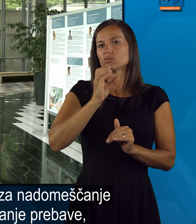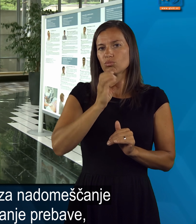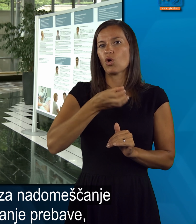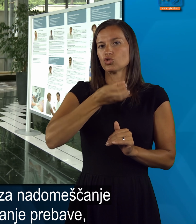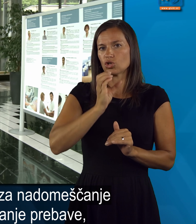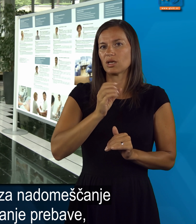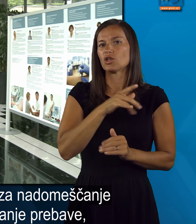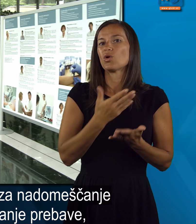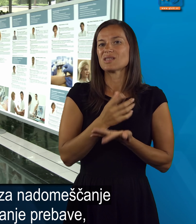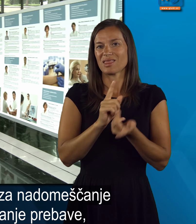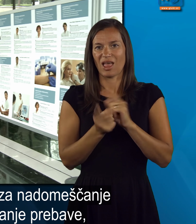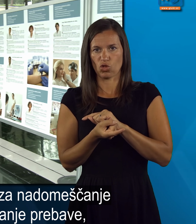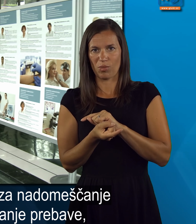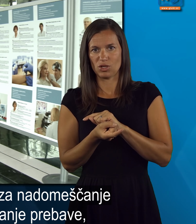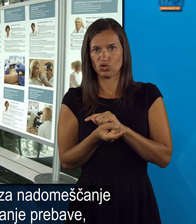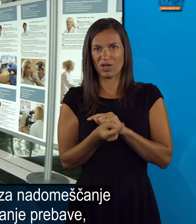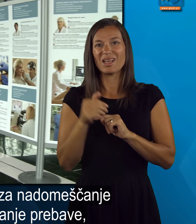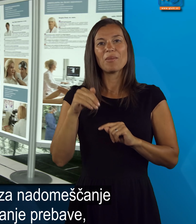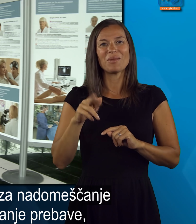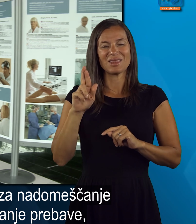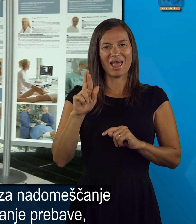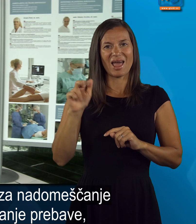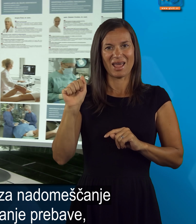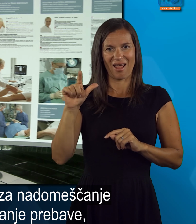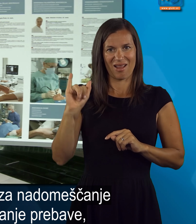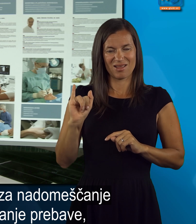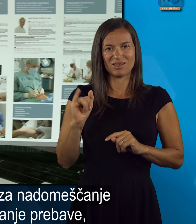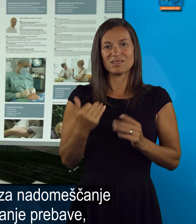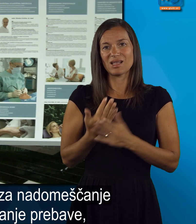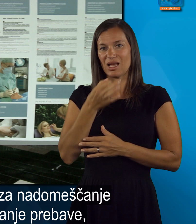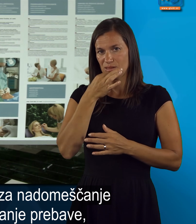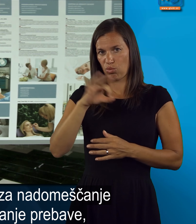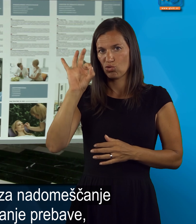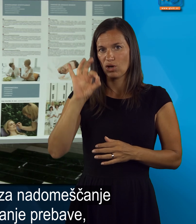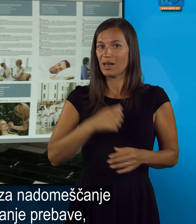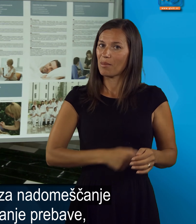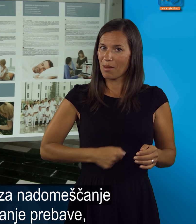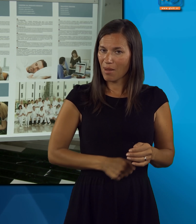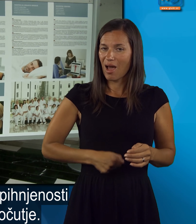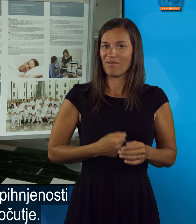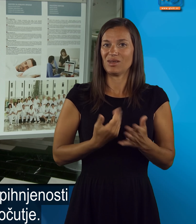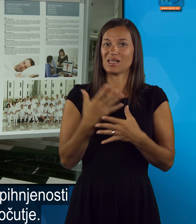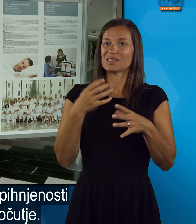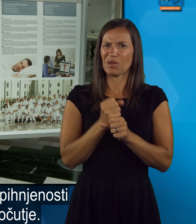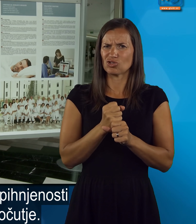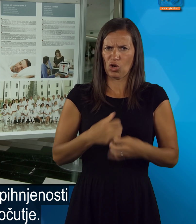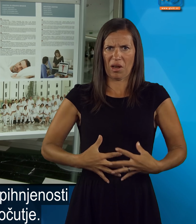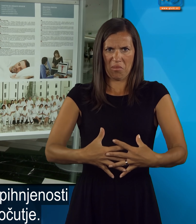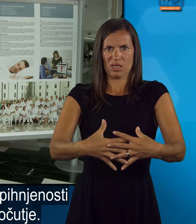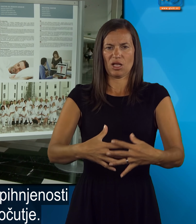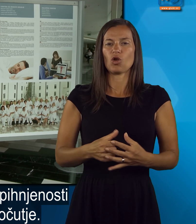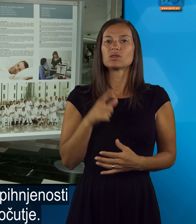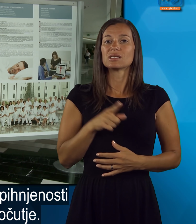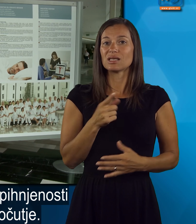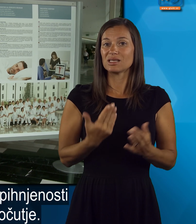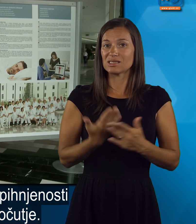rekla, za nadomeščanje mineralov, za izboljšanje prebave, za zmanjšanje